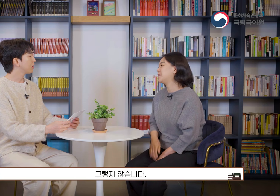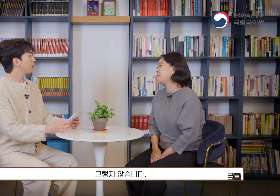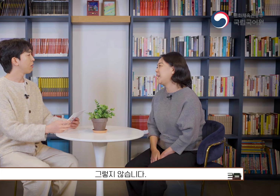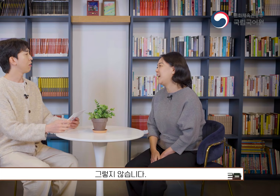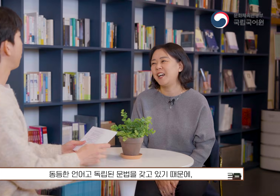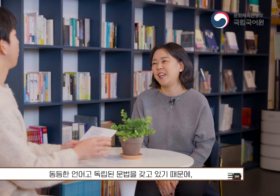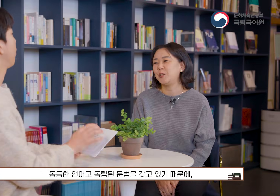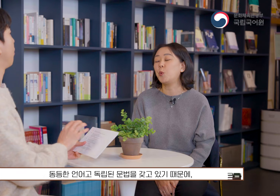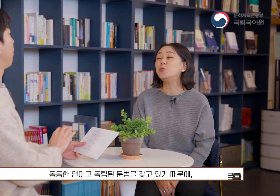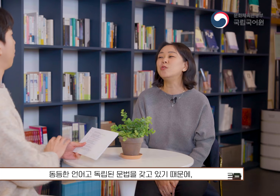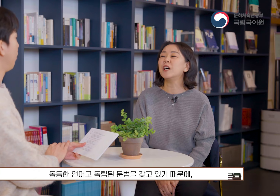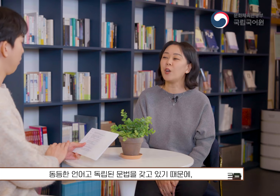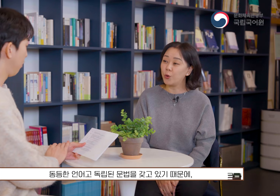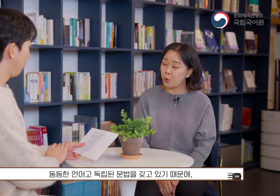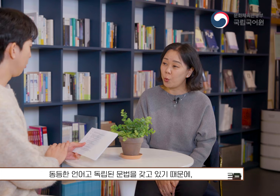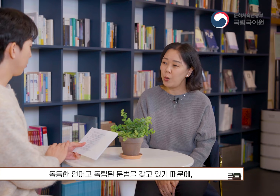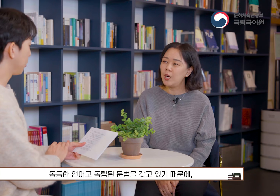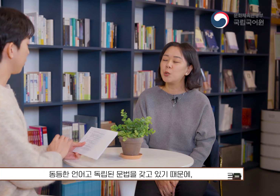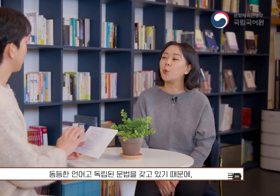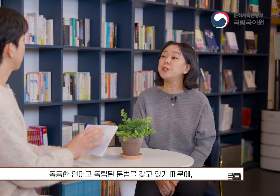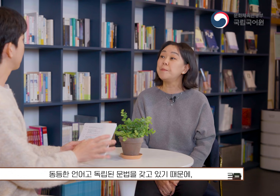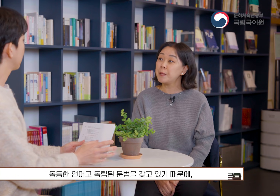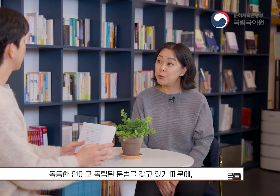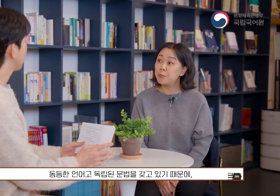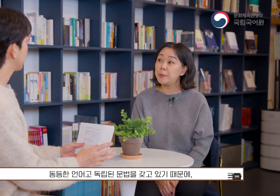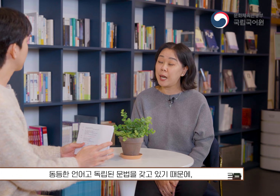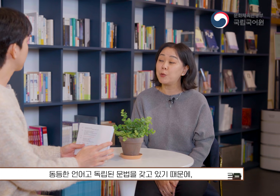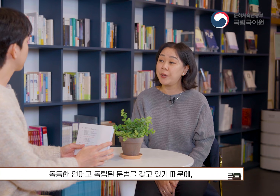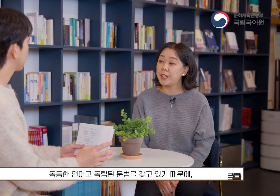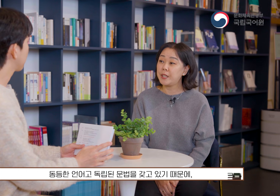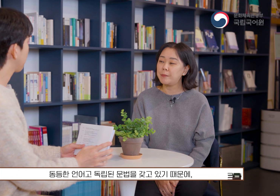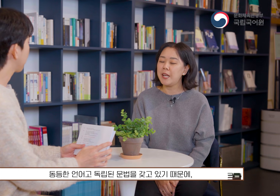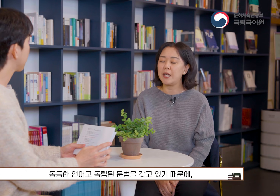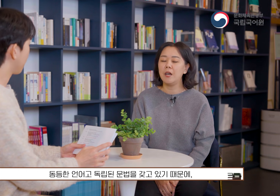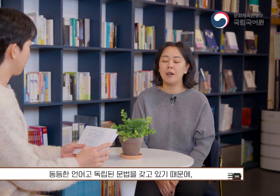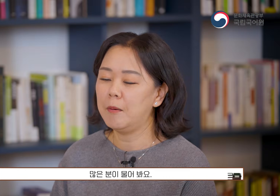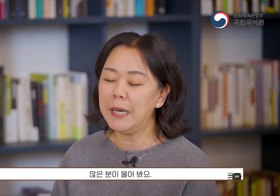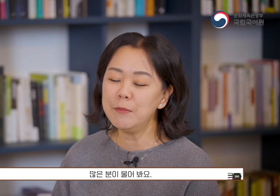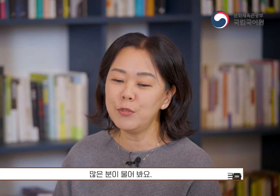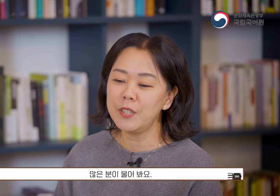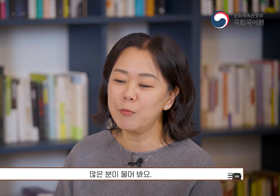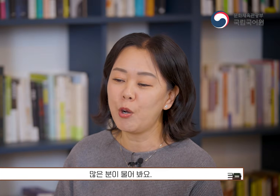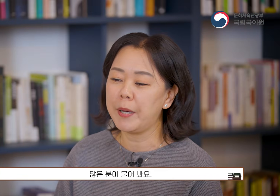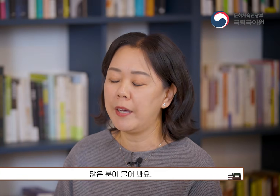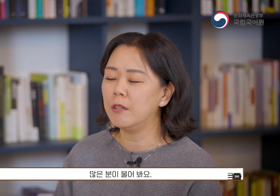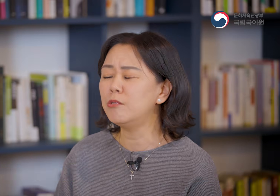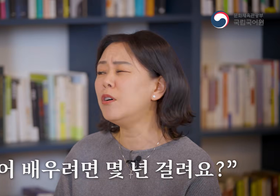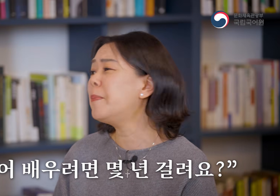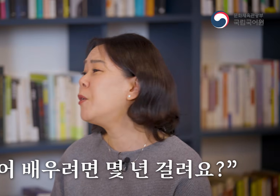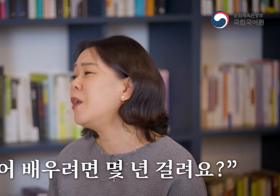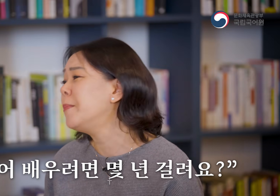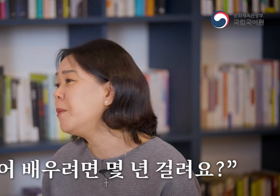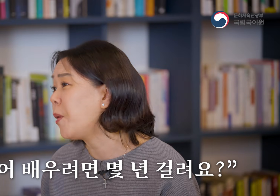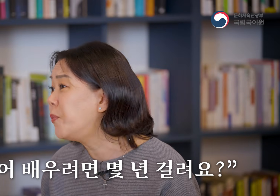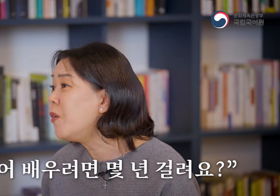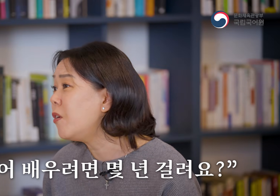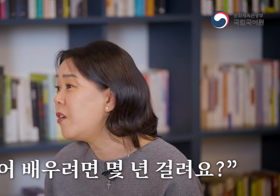않습니다. 동등한 언어고 네. 독립된 문법을 갖고 있기 때문에 네. 많은 분들이 물어봐요. 수어 배우려면 몇 년